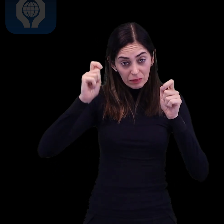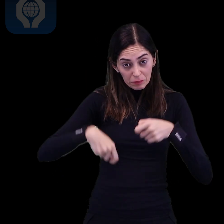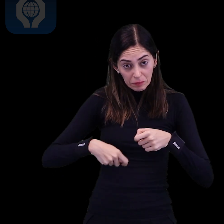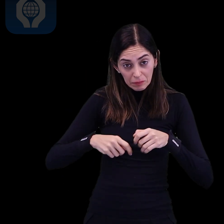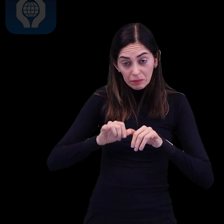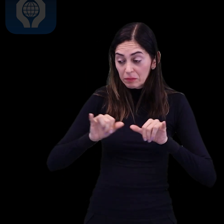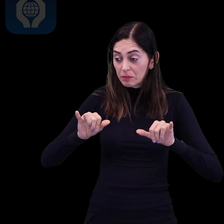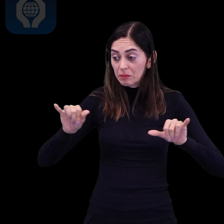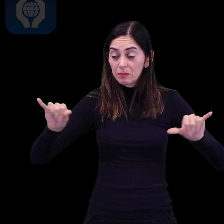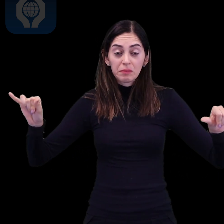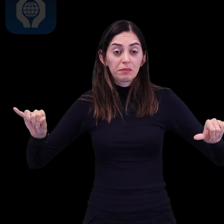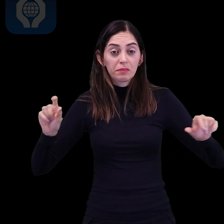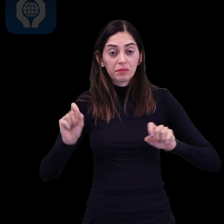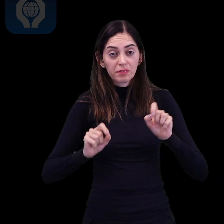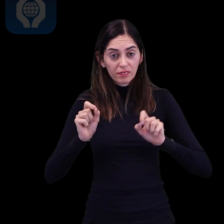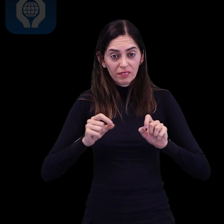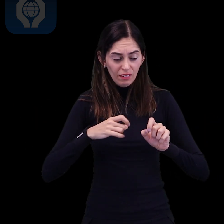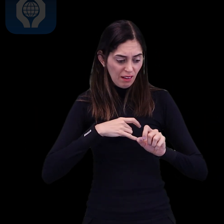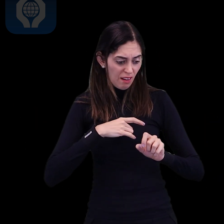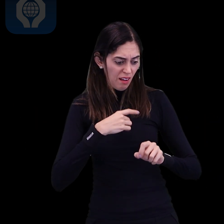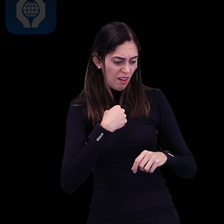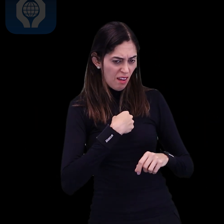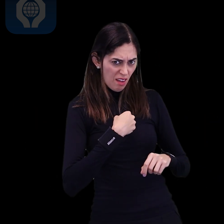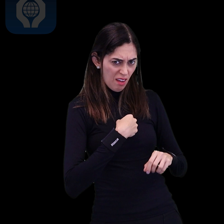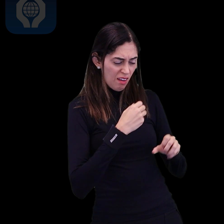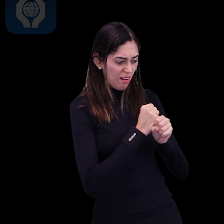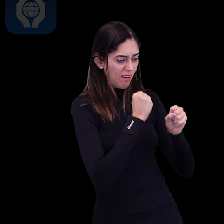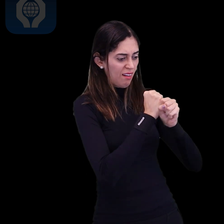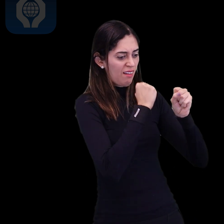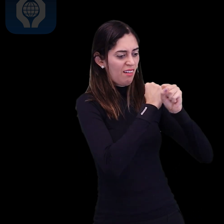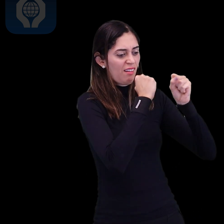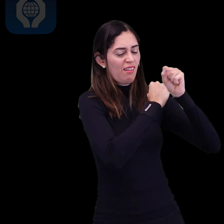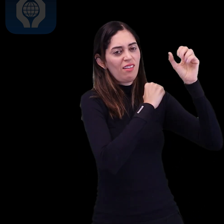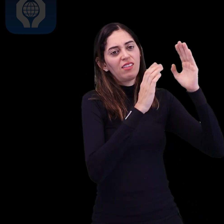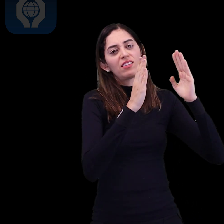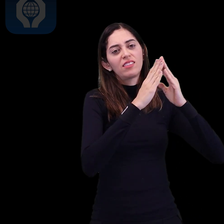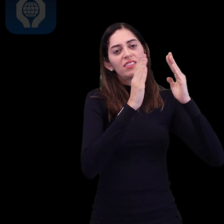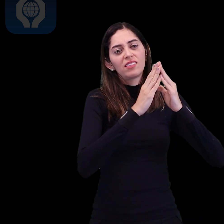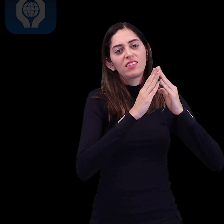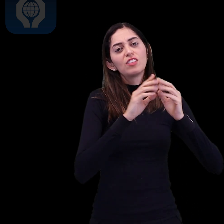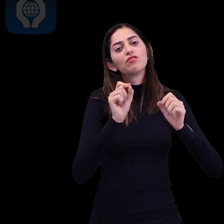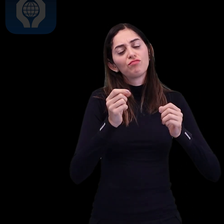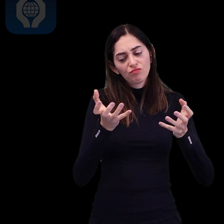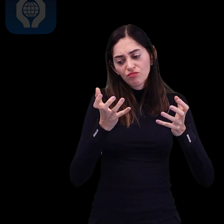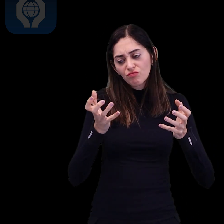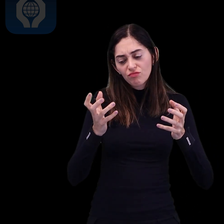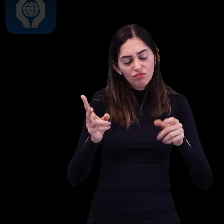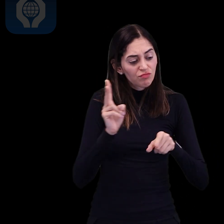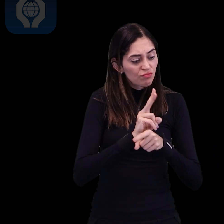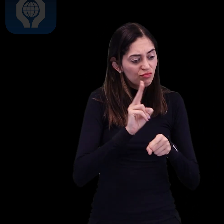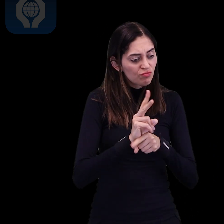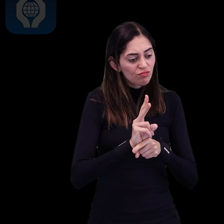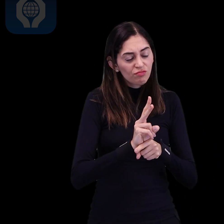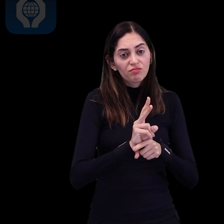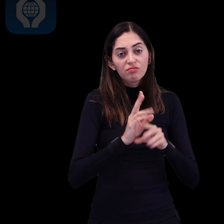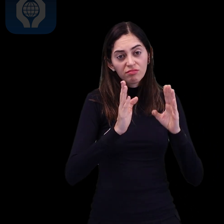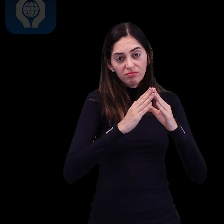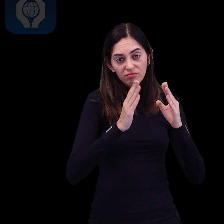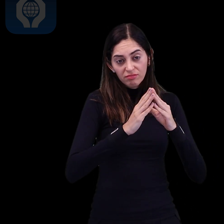a outro: eu construí uma casa, então você quer morar lá e cuidar da casa e do quintal? Um homem podia